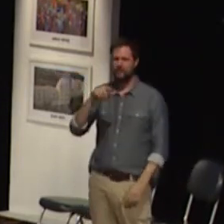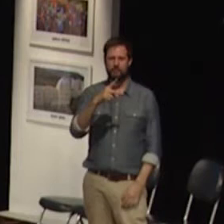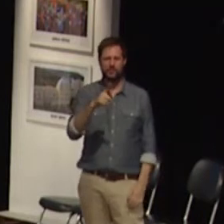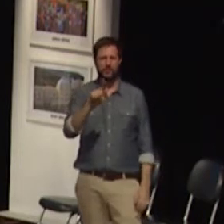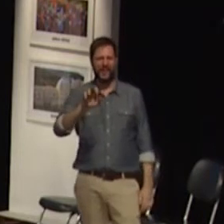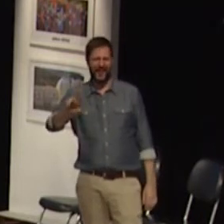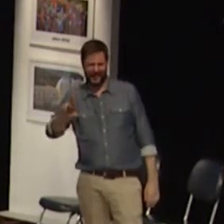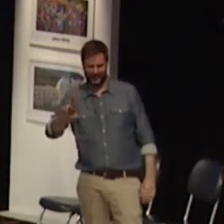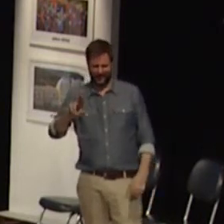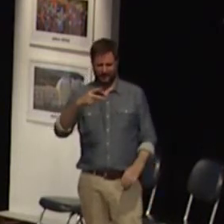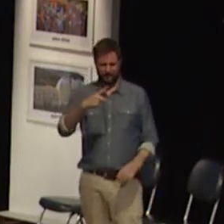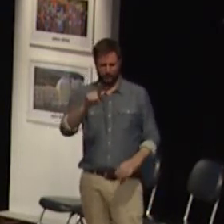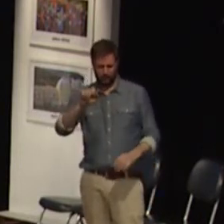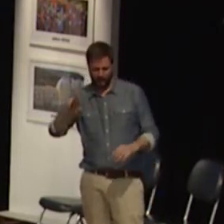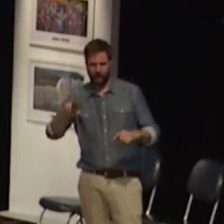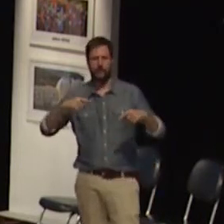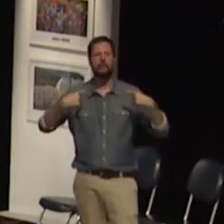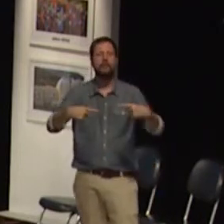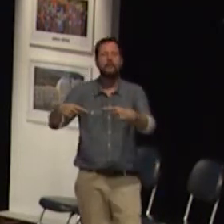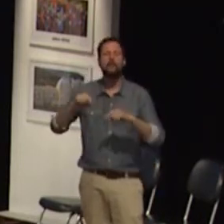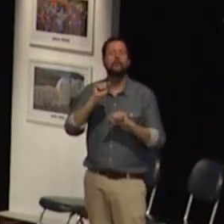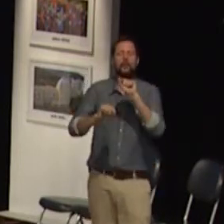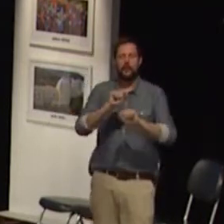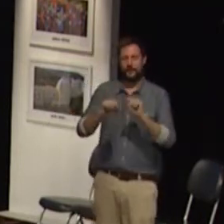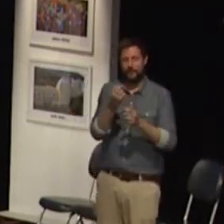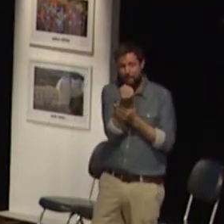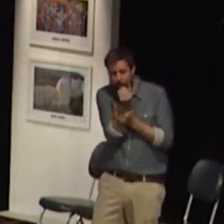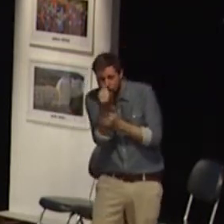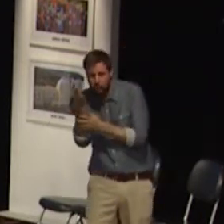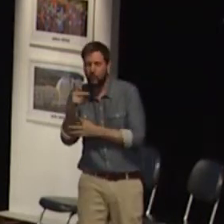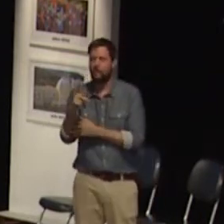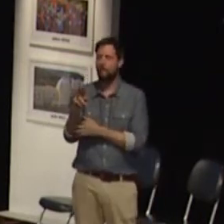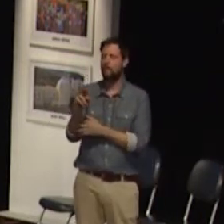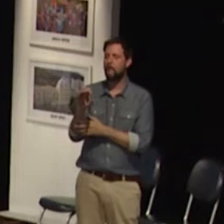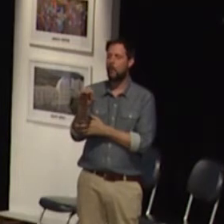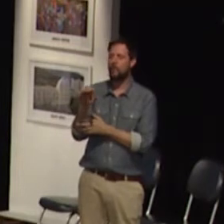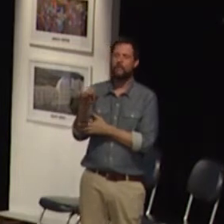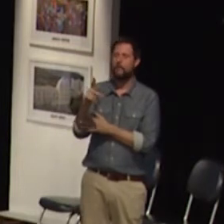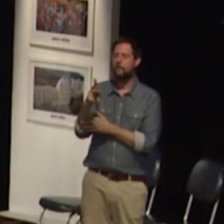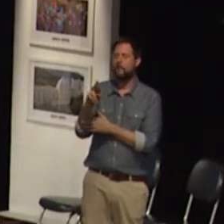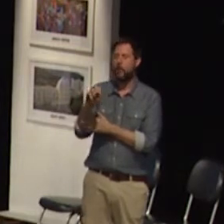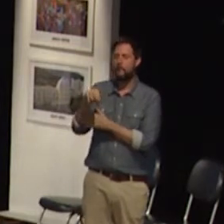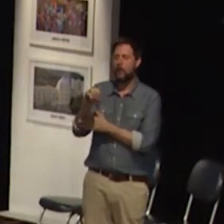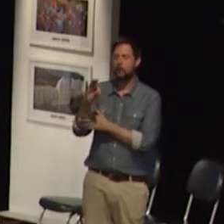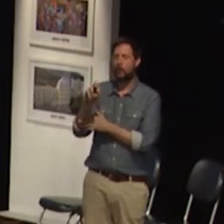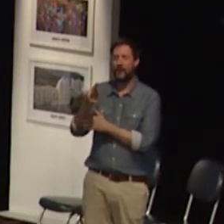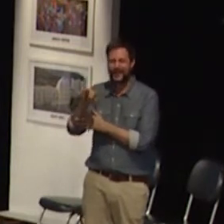uma resposta, né? E a PGR, a Procuradoria-Geral da República, né,